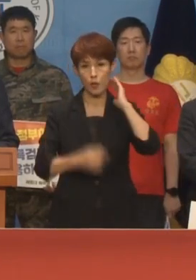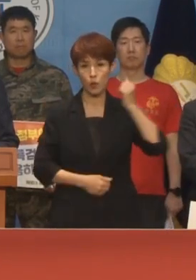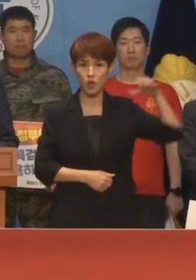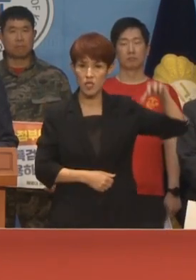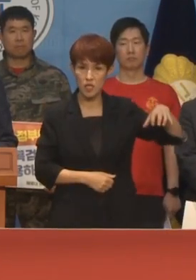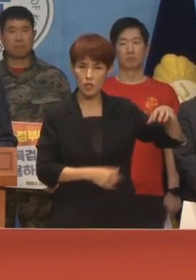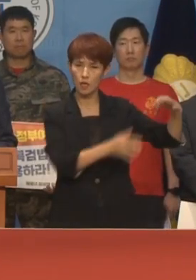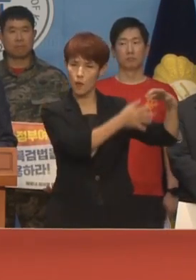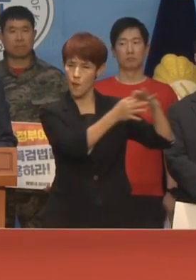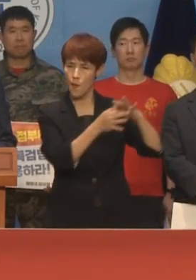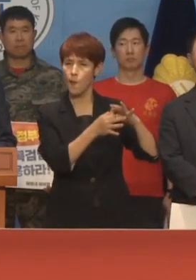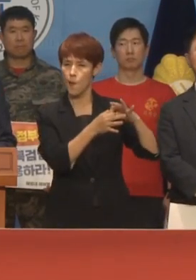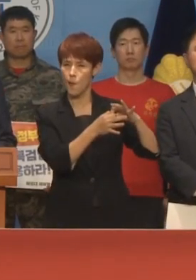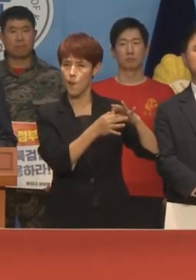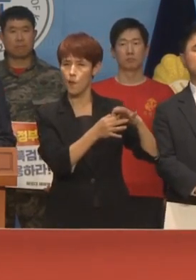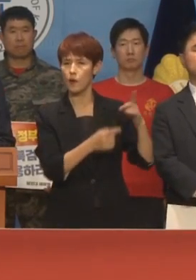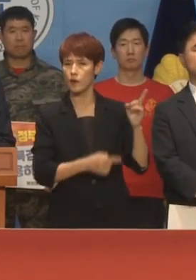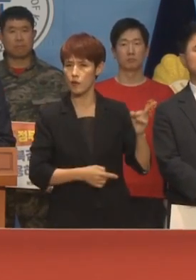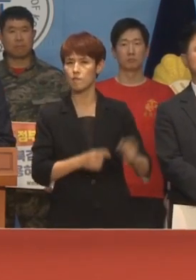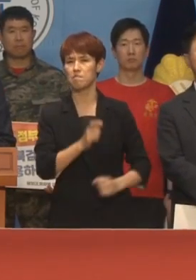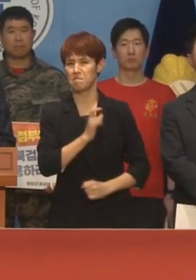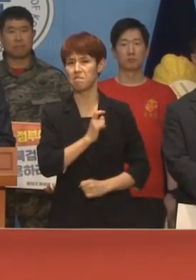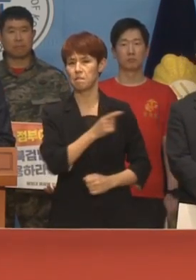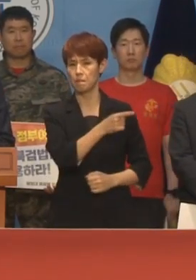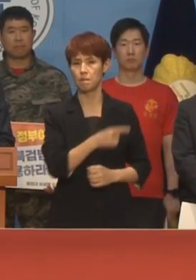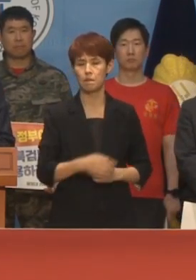깊은 관련이 있음을 충분히 추론할 수 있습니다.